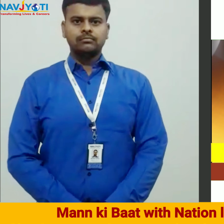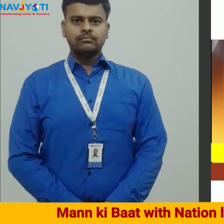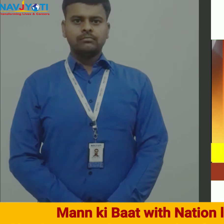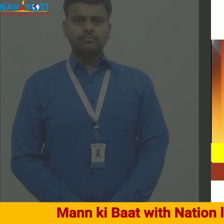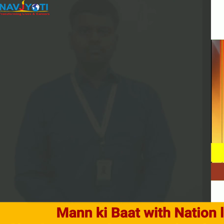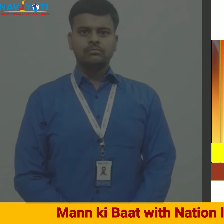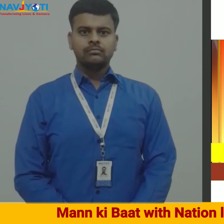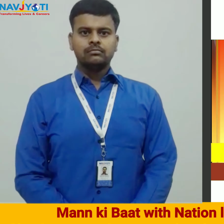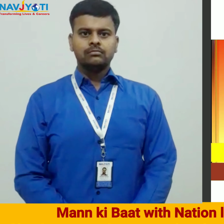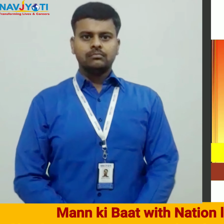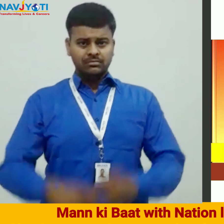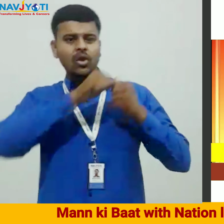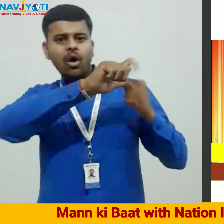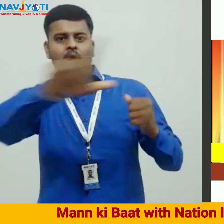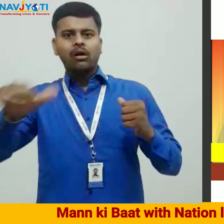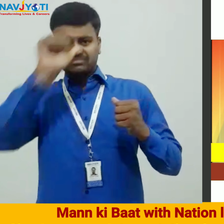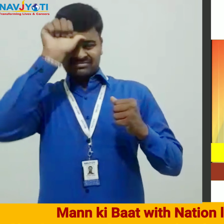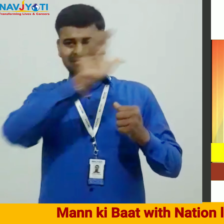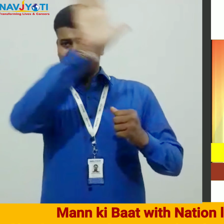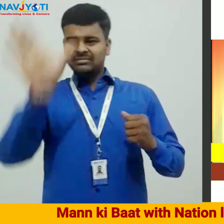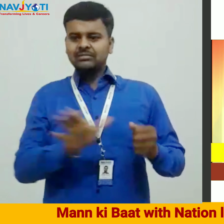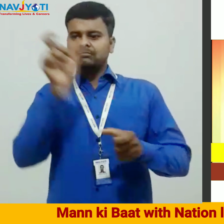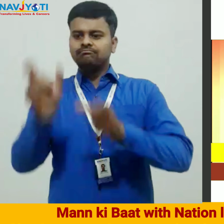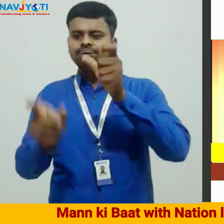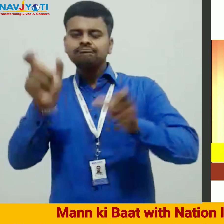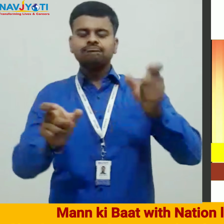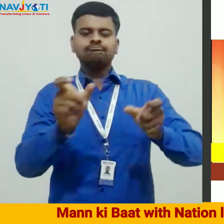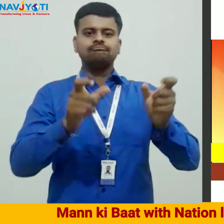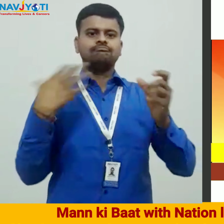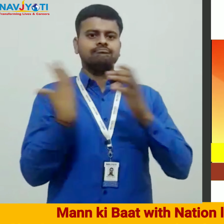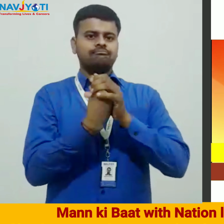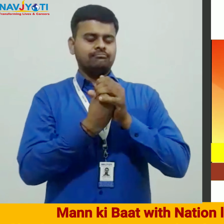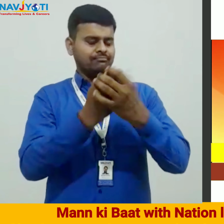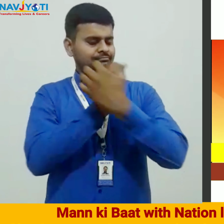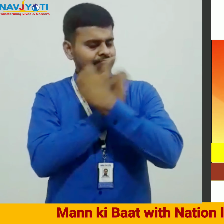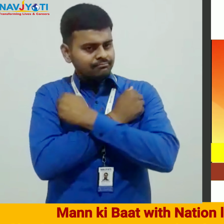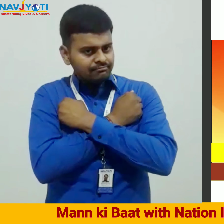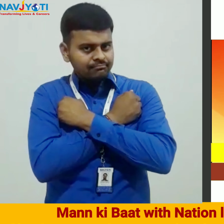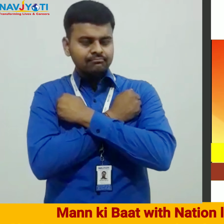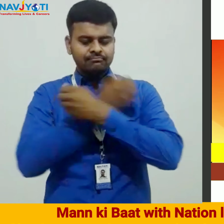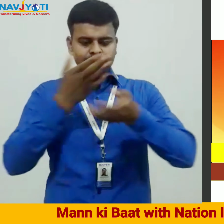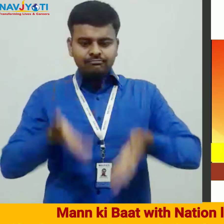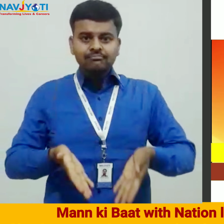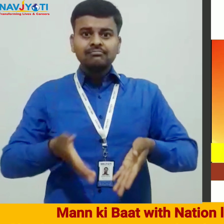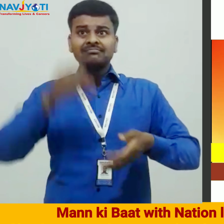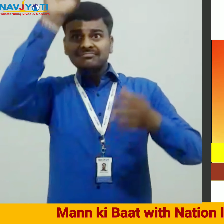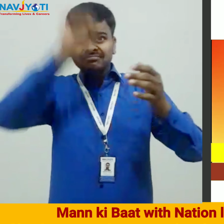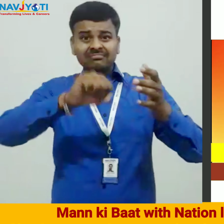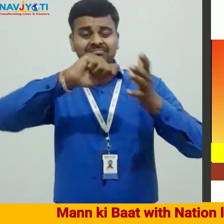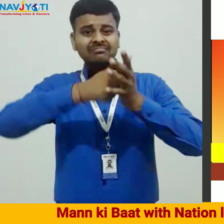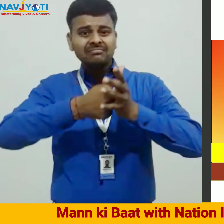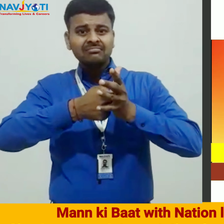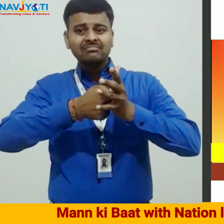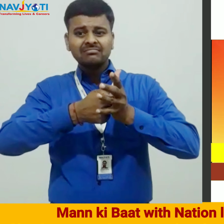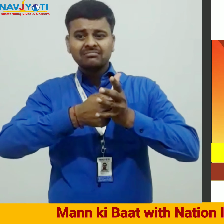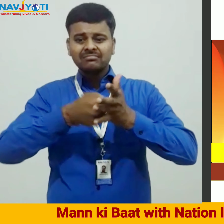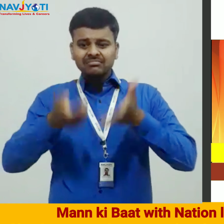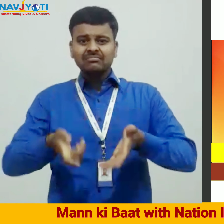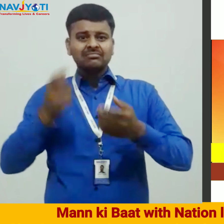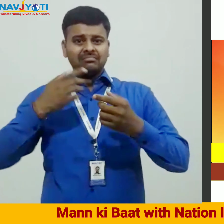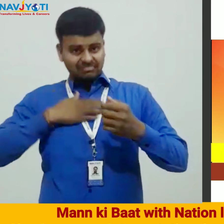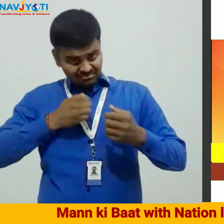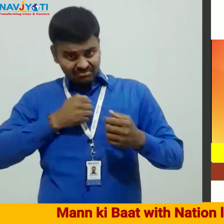मेरे प्यारे देशवासियों, नमस्कार। आप सब लॉकडाउन में इस मन की बात को सुन रहे हैं। इस